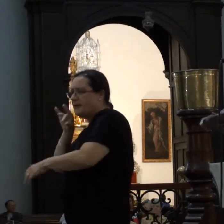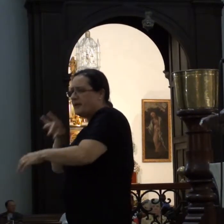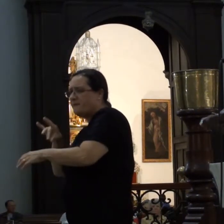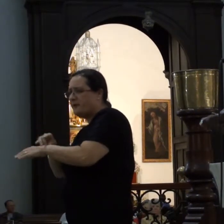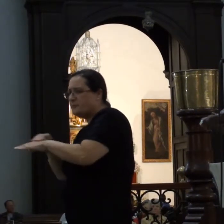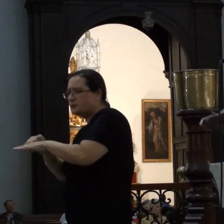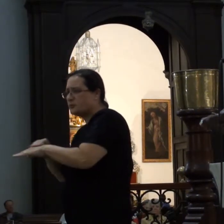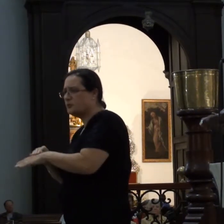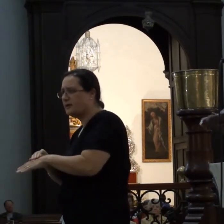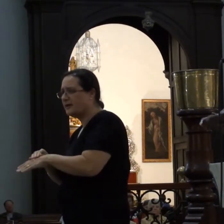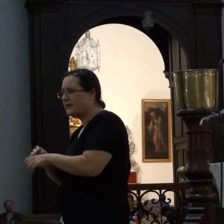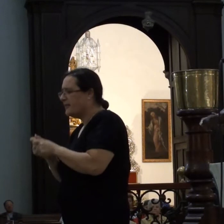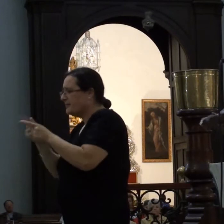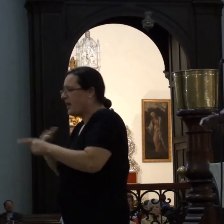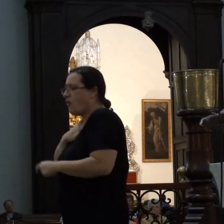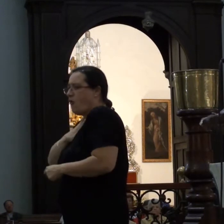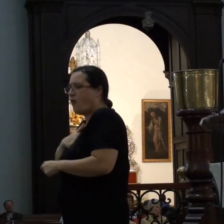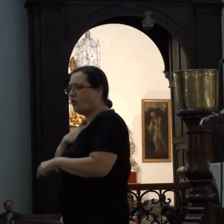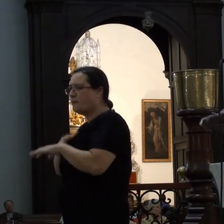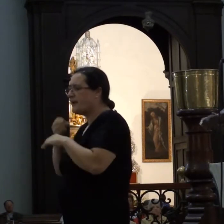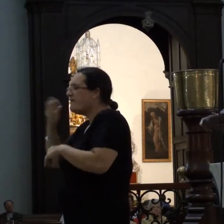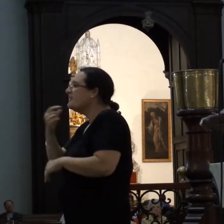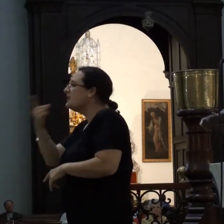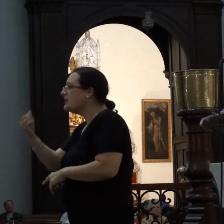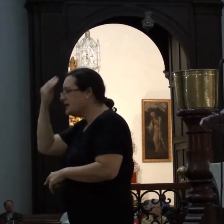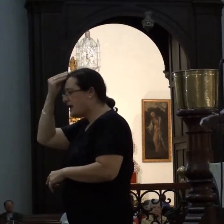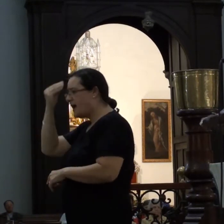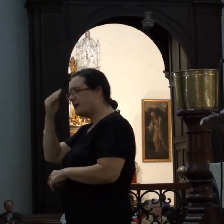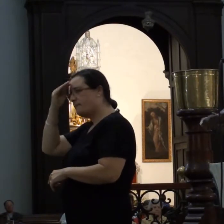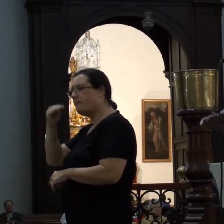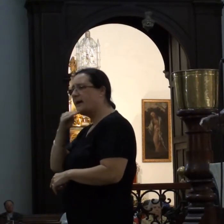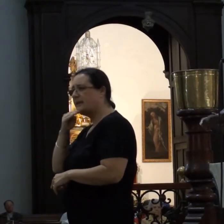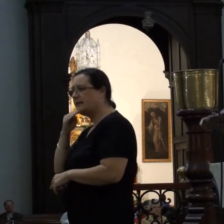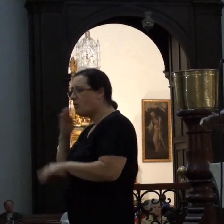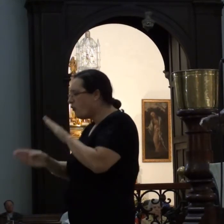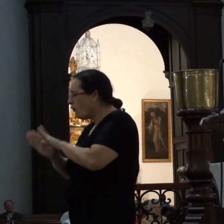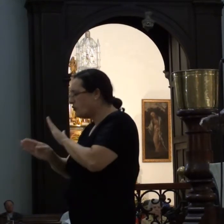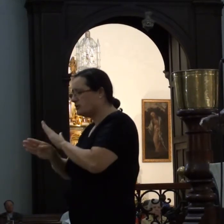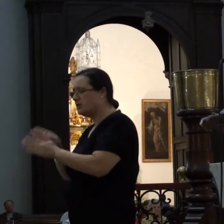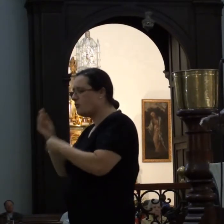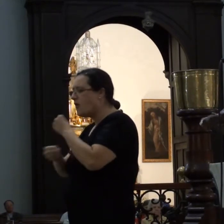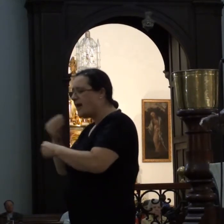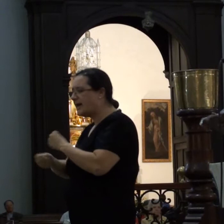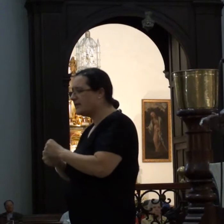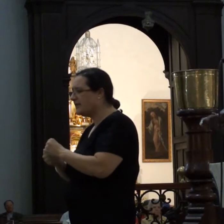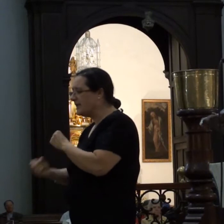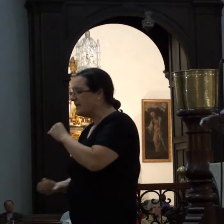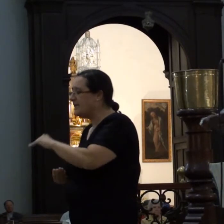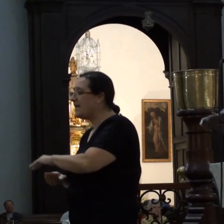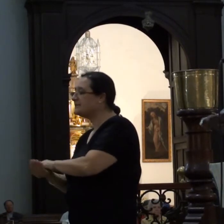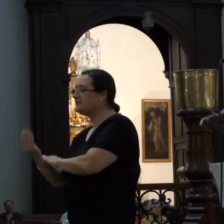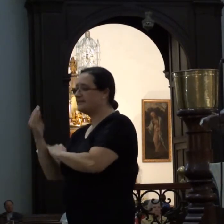para bendecir al padre etcétera etcétera continuamente hace sufrir la comunidad